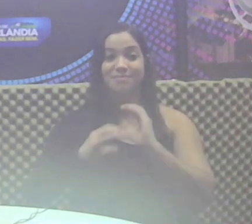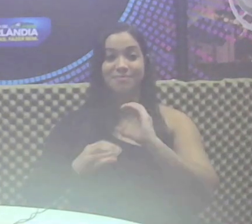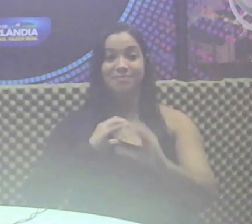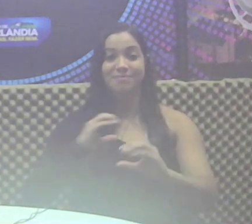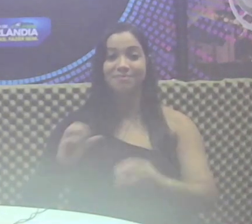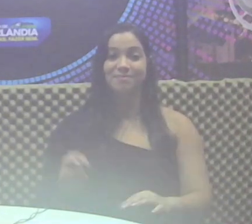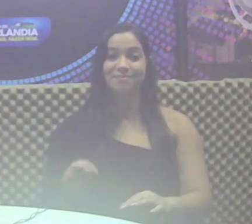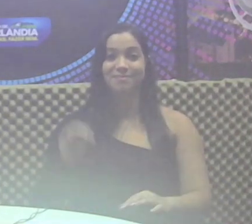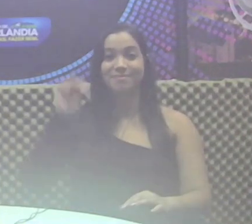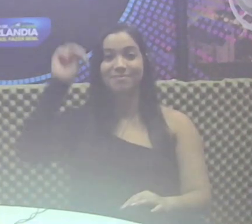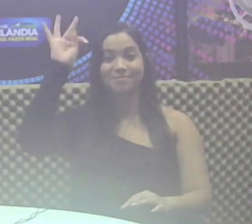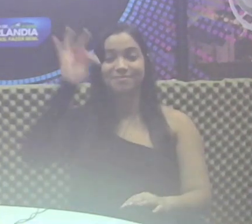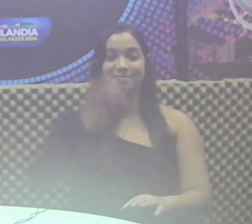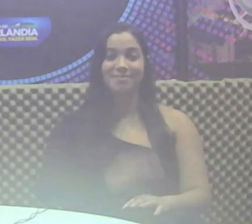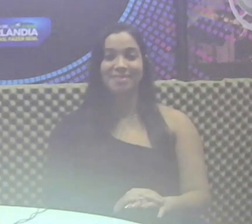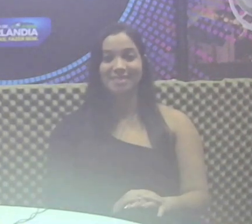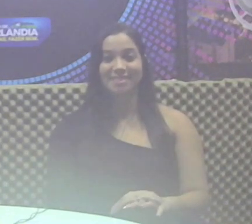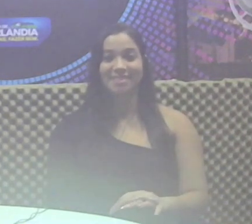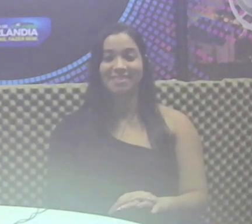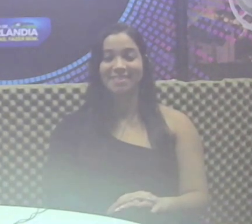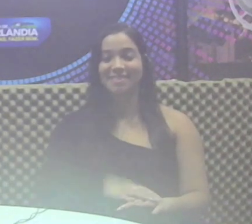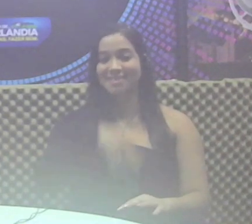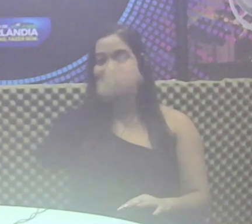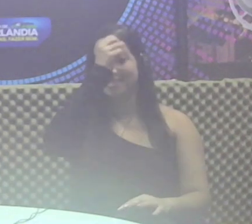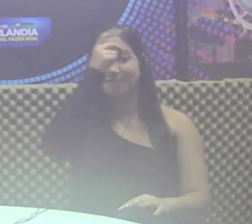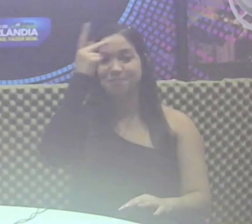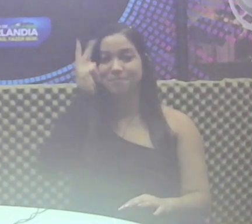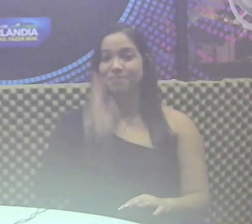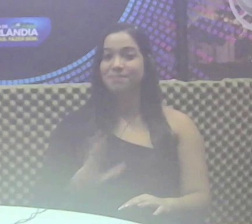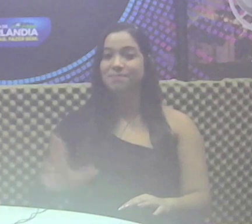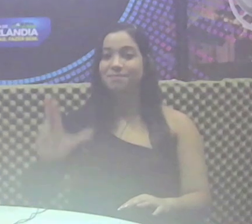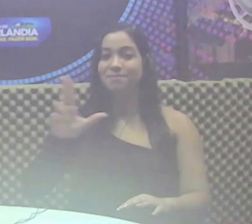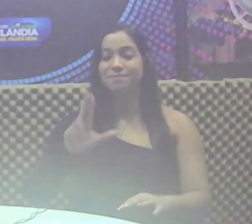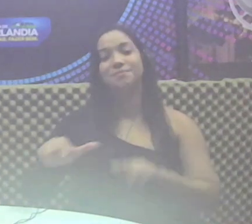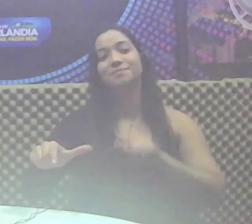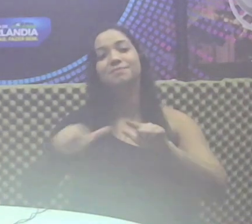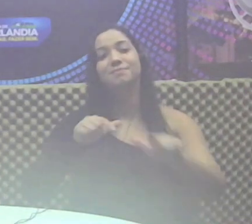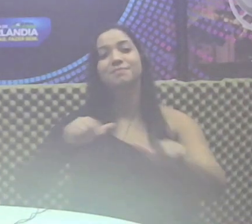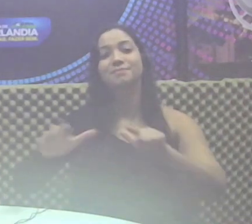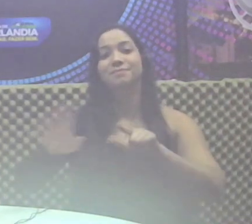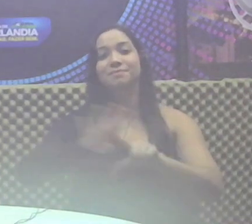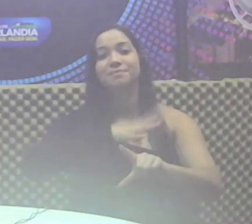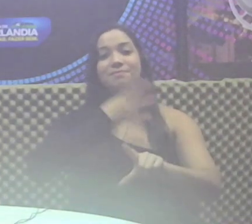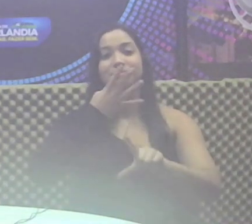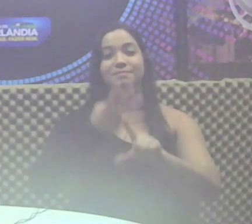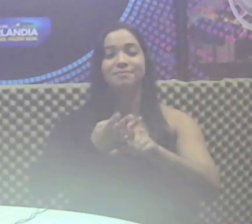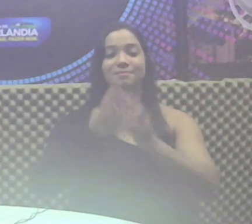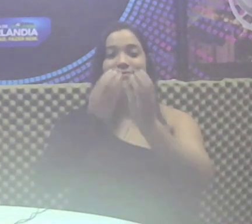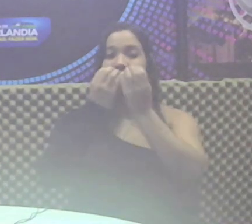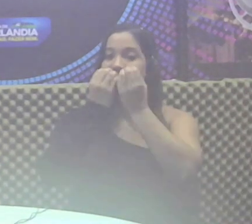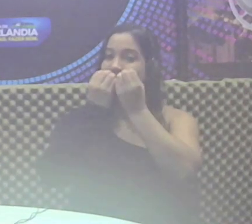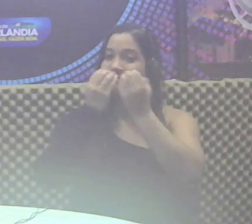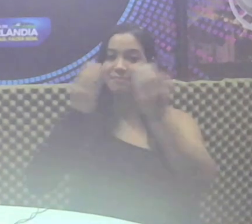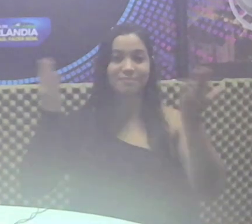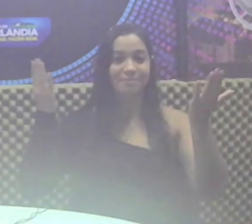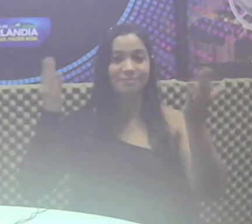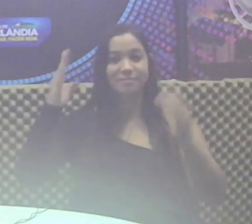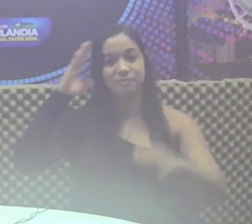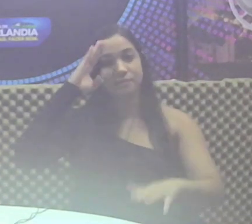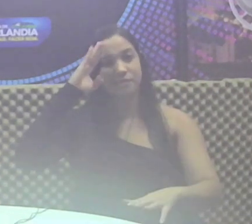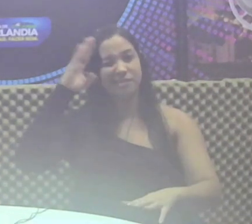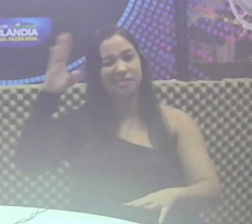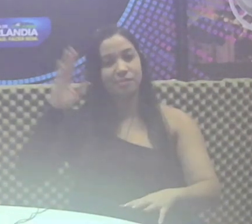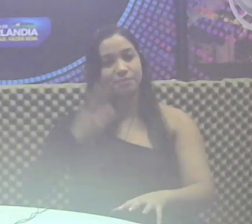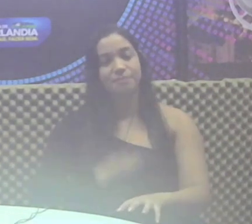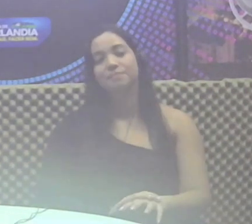Governo e Comunicação, Marco Túlio de Castro Kalimann. Prefeitura de Uberlândia. Fazer mais, fazer bem. Até